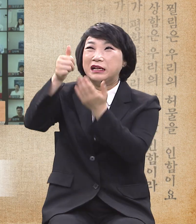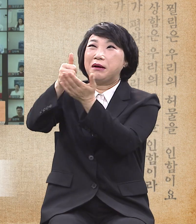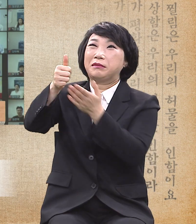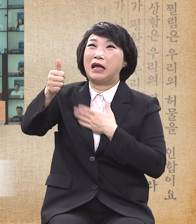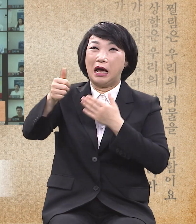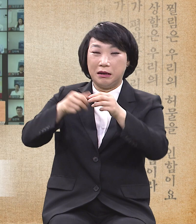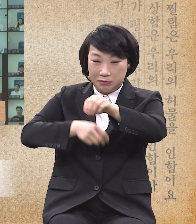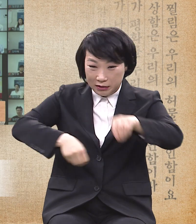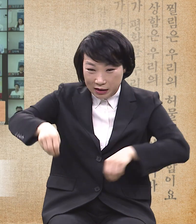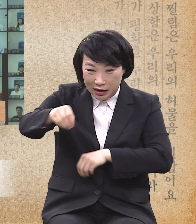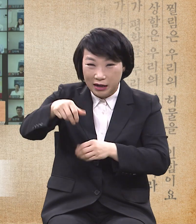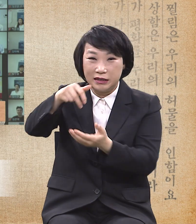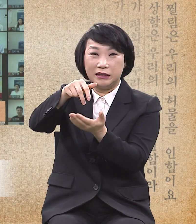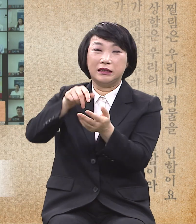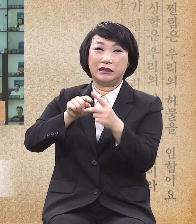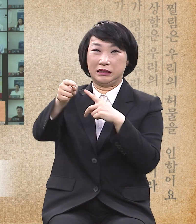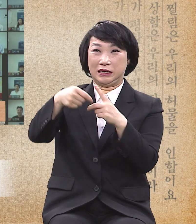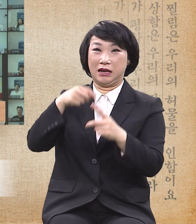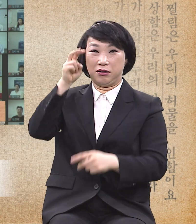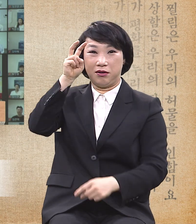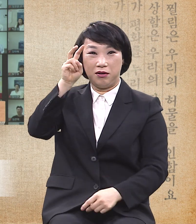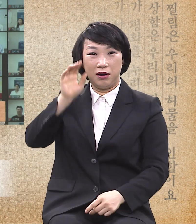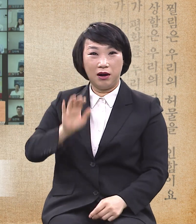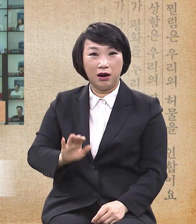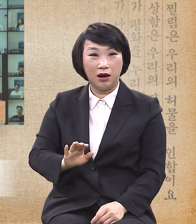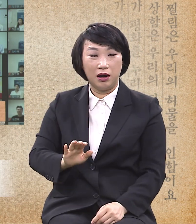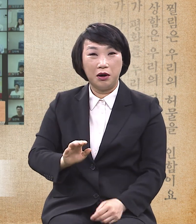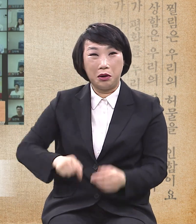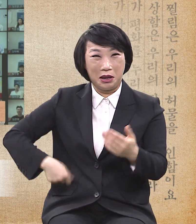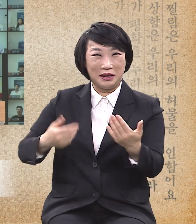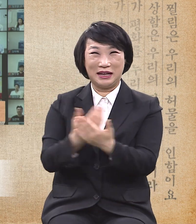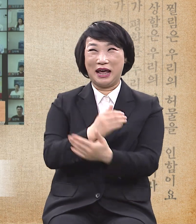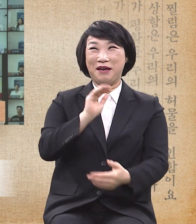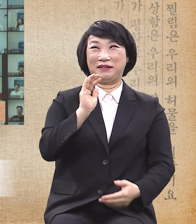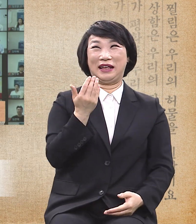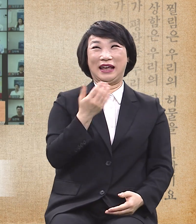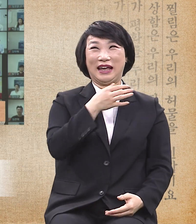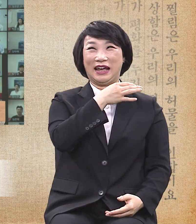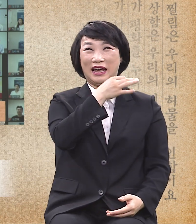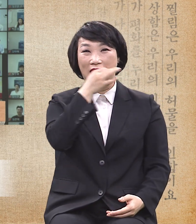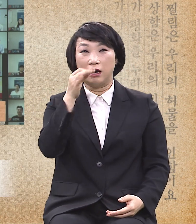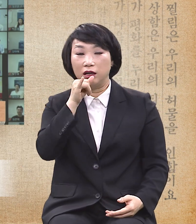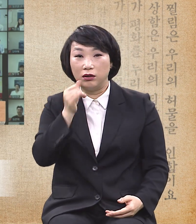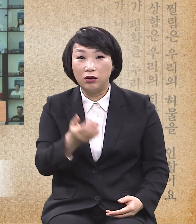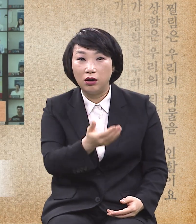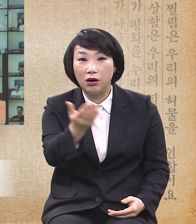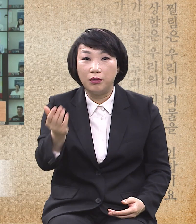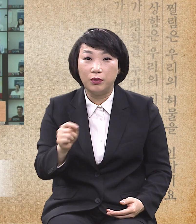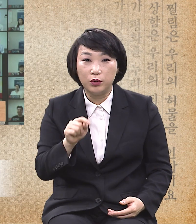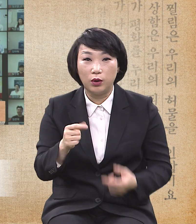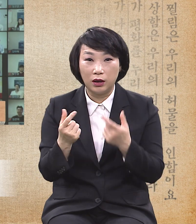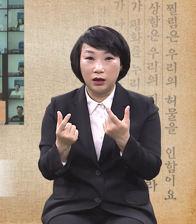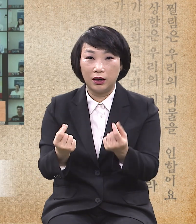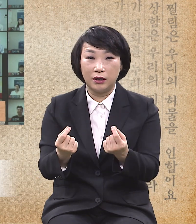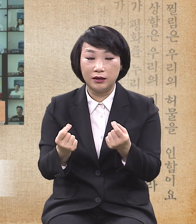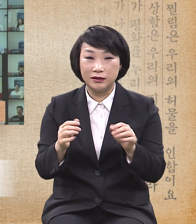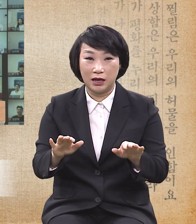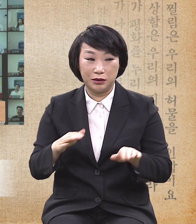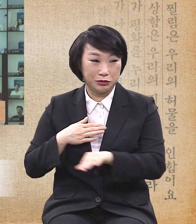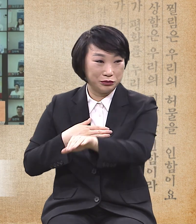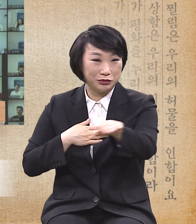이해하실 거야. 그리고 까짓거 회개하면 되지 뭐. 이렇게